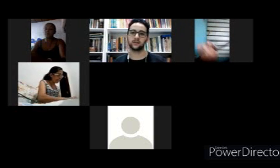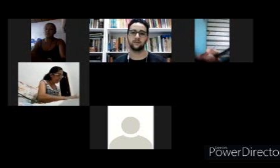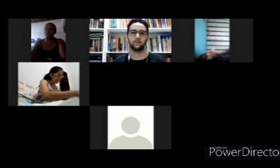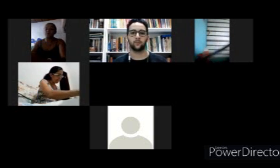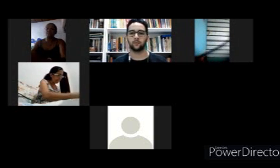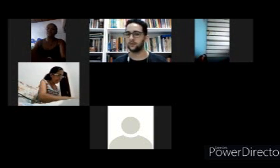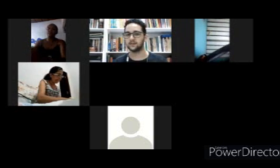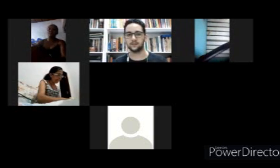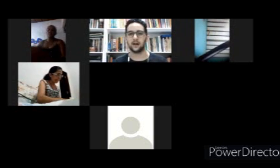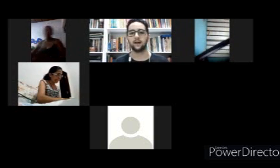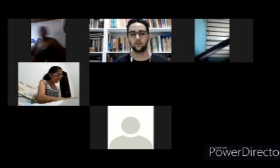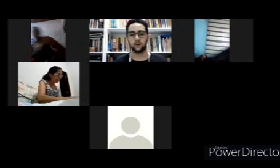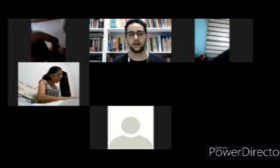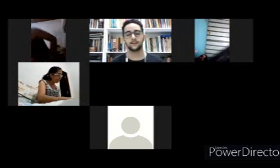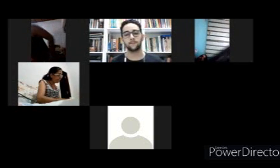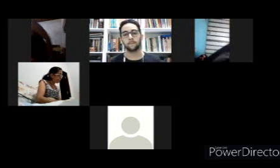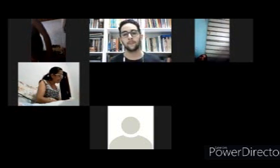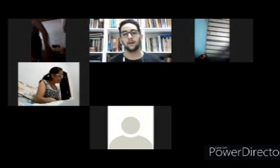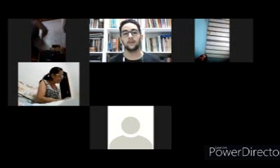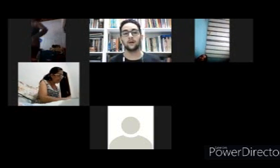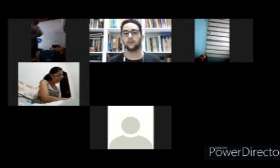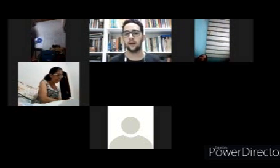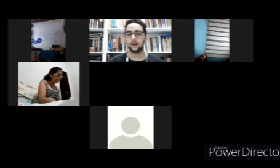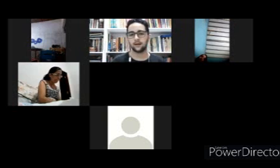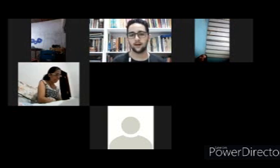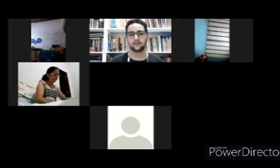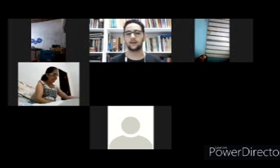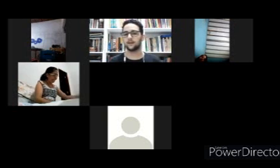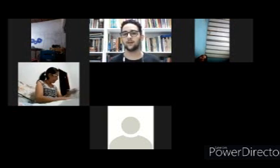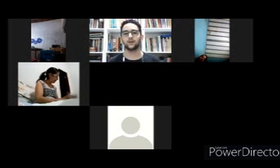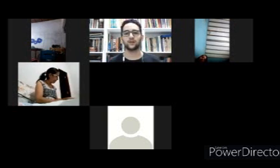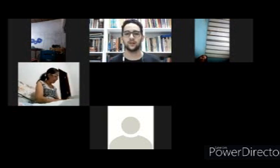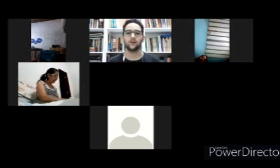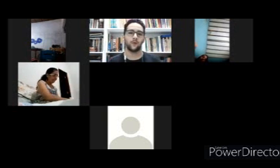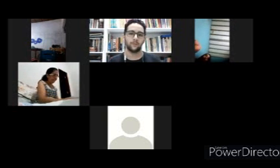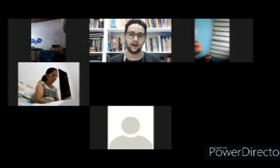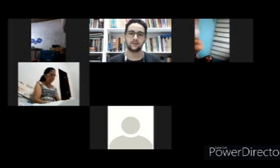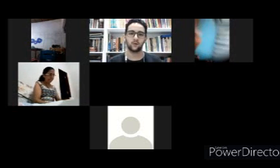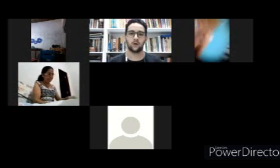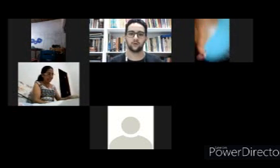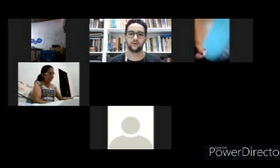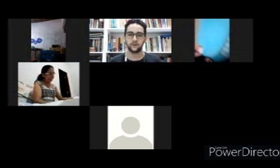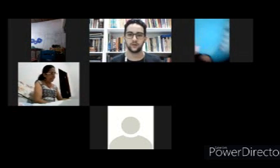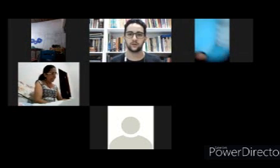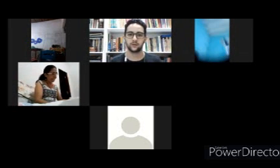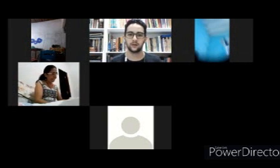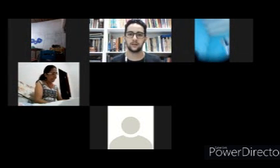você pesquisar e conhece, não tem essa característica de ter como a base o arroz e o feijão na sua